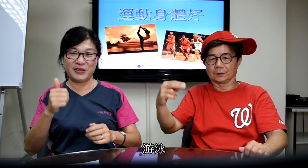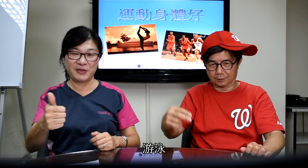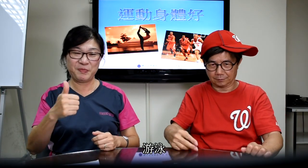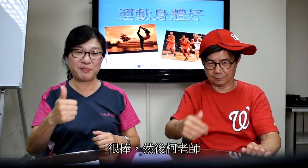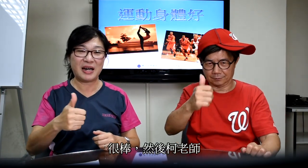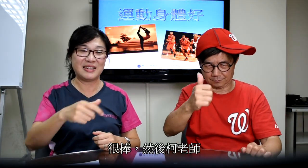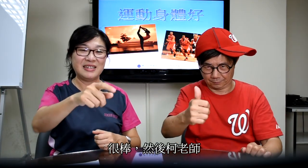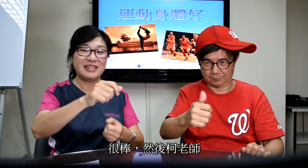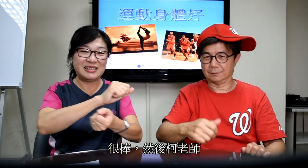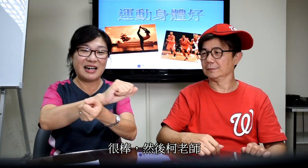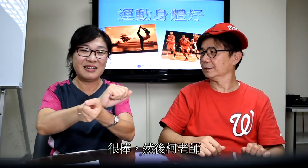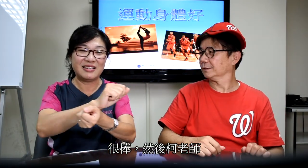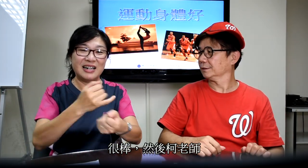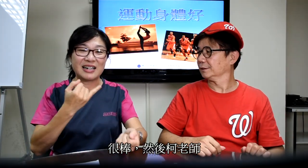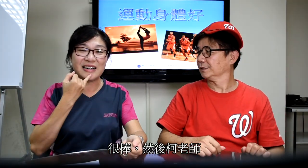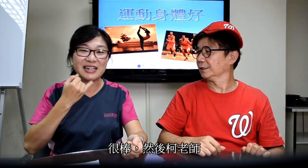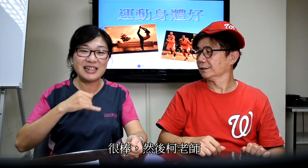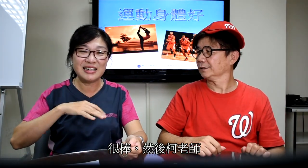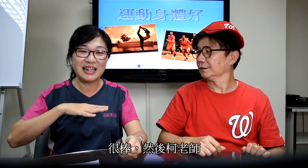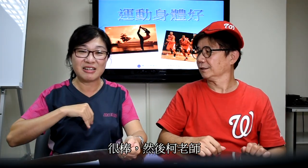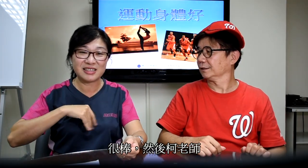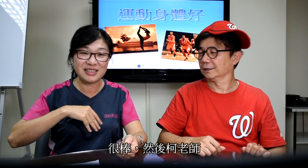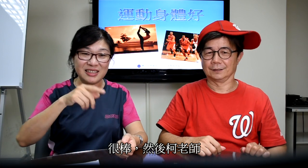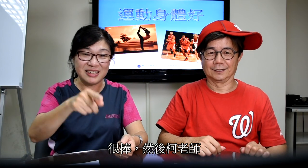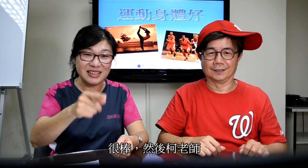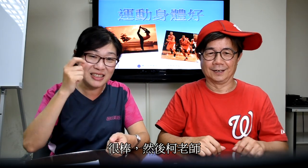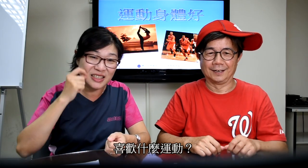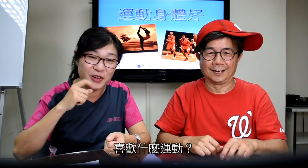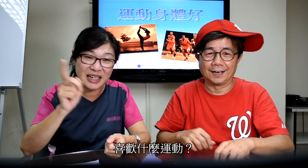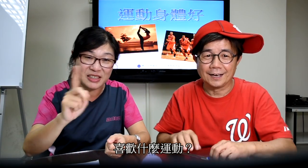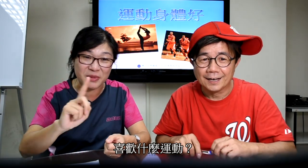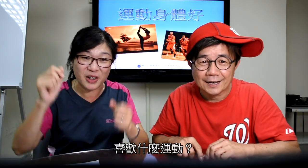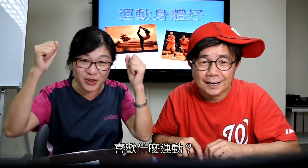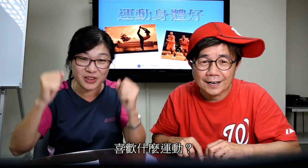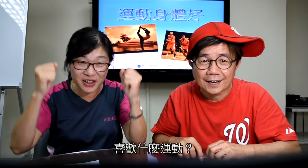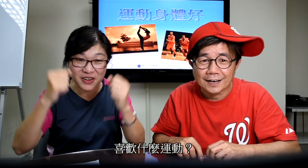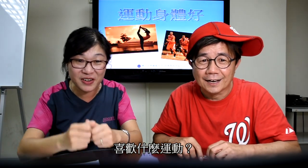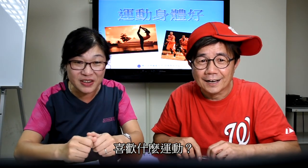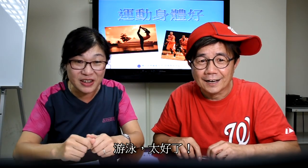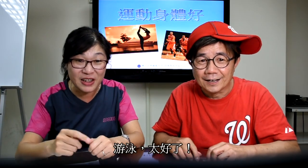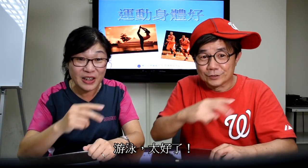泳棒。然后柯老师喜欢什么运动？